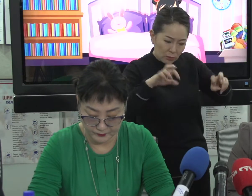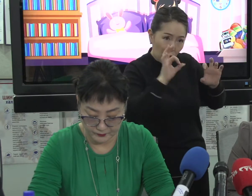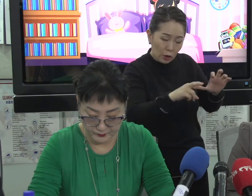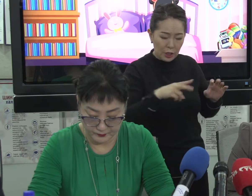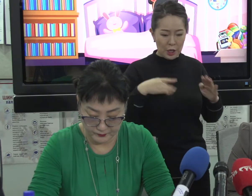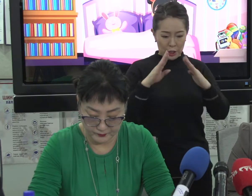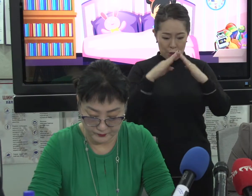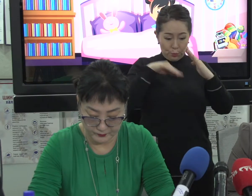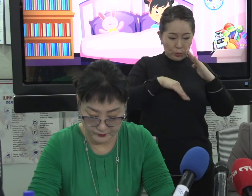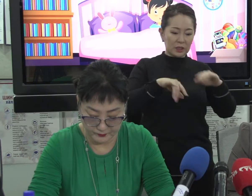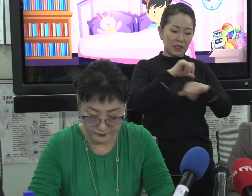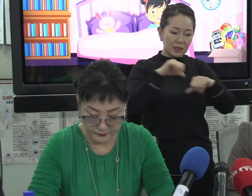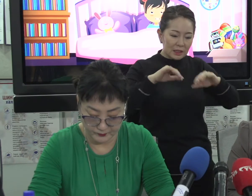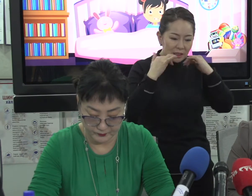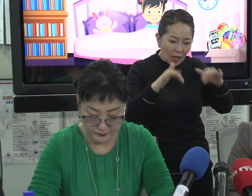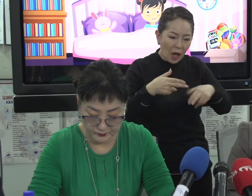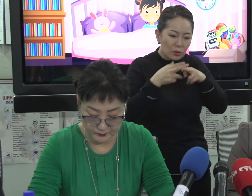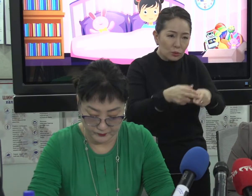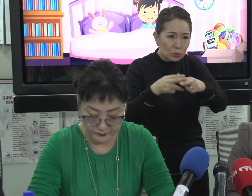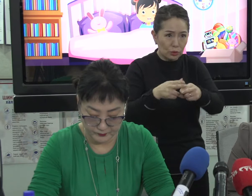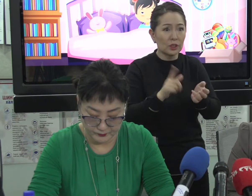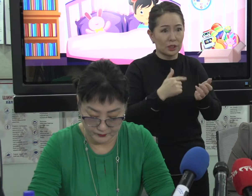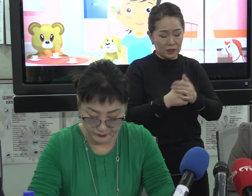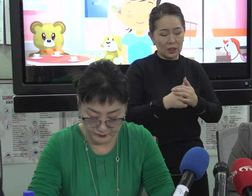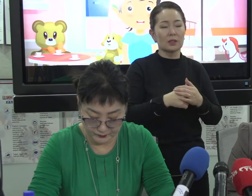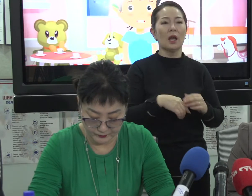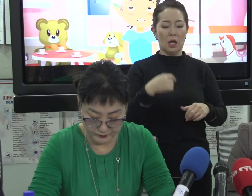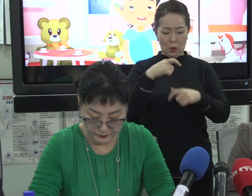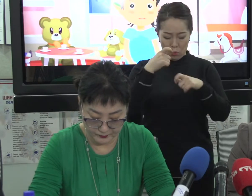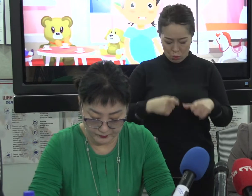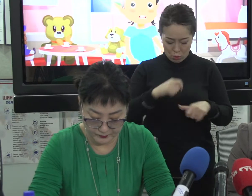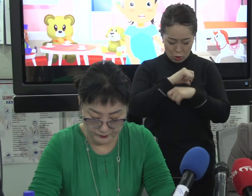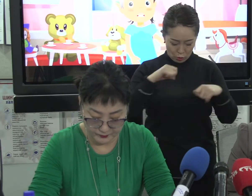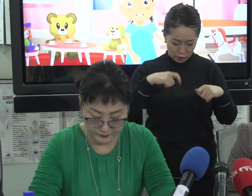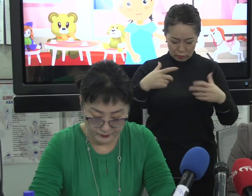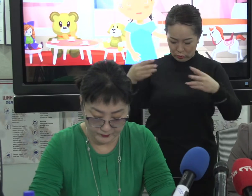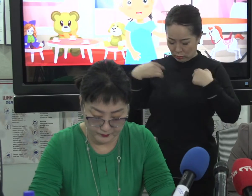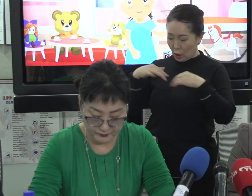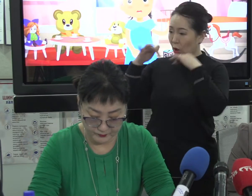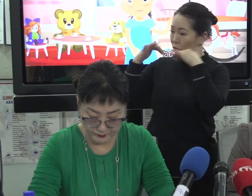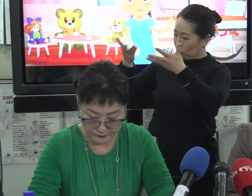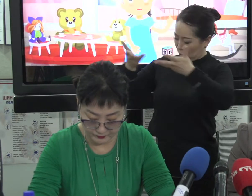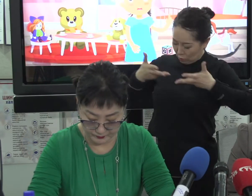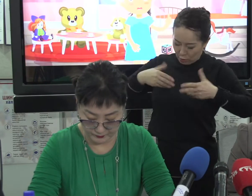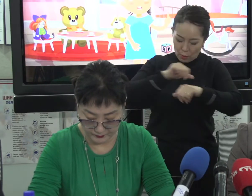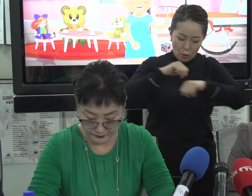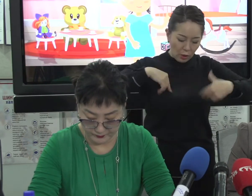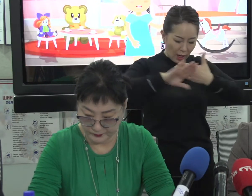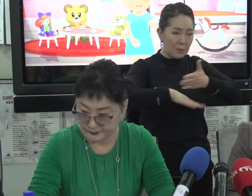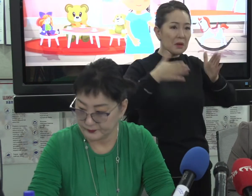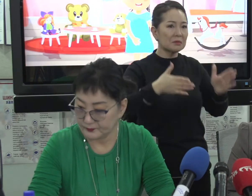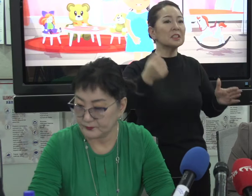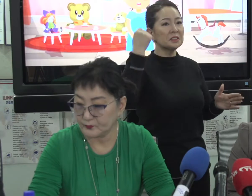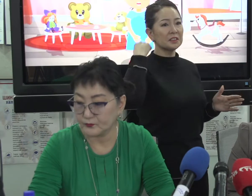сургах. Иргэдэд л энэ бид ерөөсөө өөрөө сайн энэ зөвлөмжүүдийг хэрэгжүүлэх юм бол өөрийгөө хамгаалж чадна гэдэг